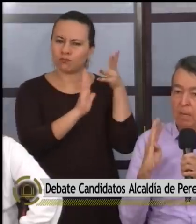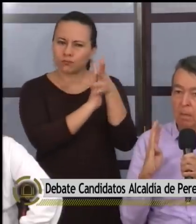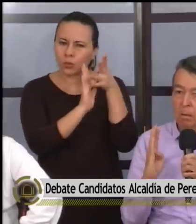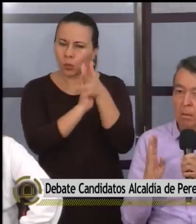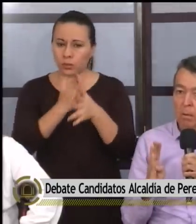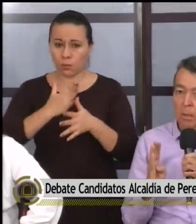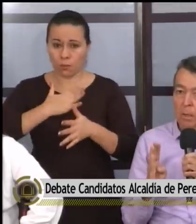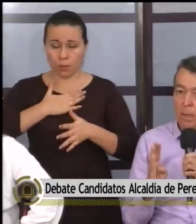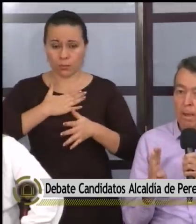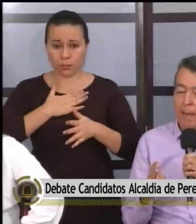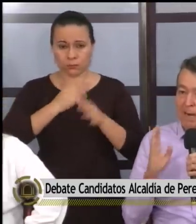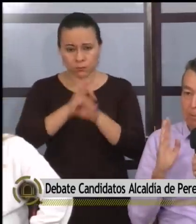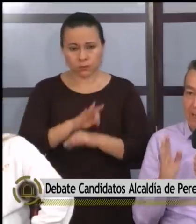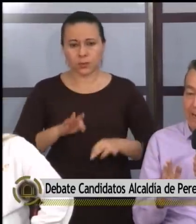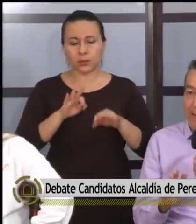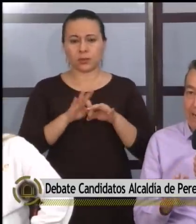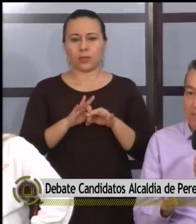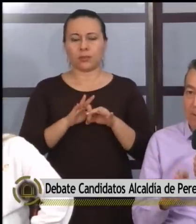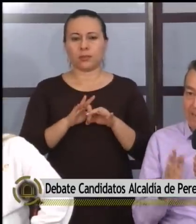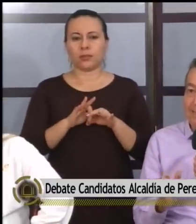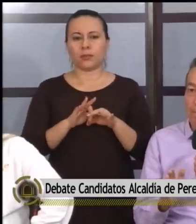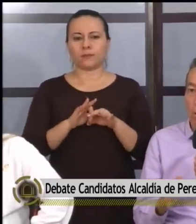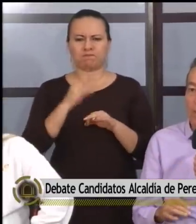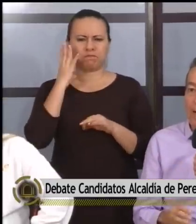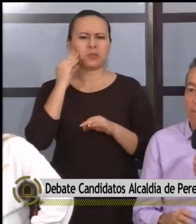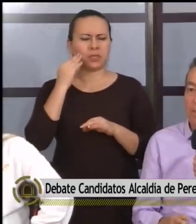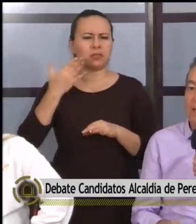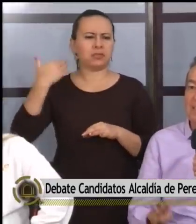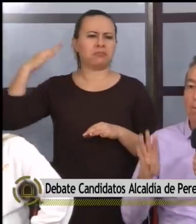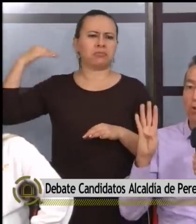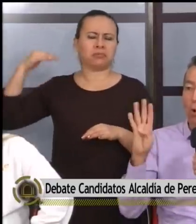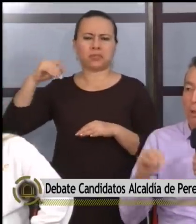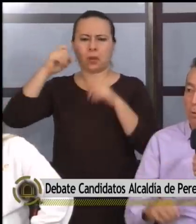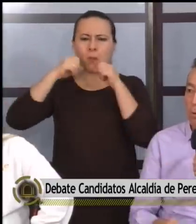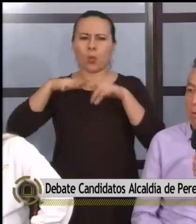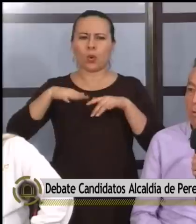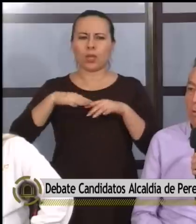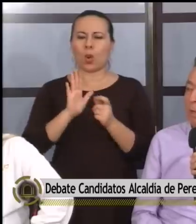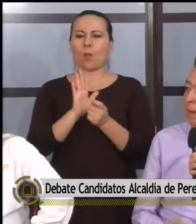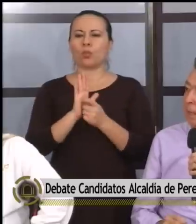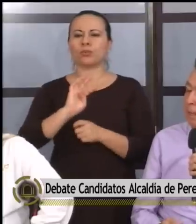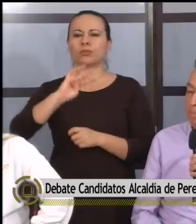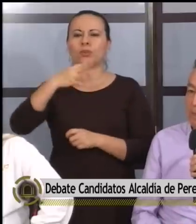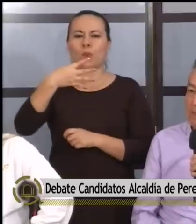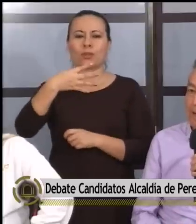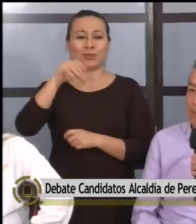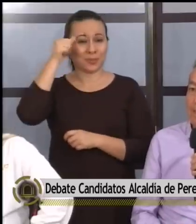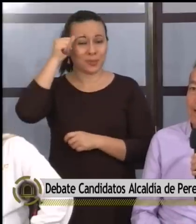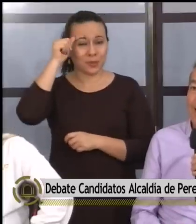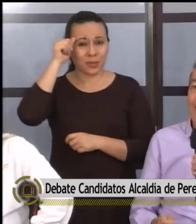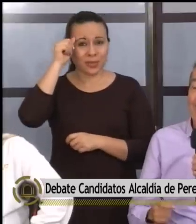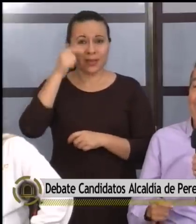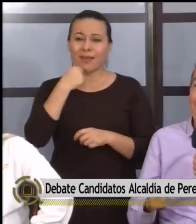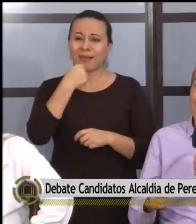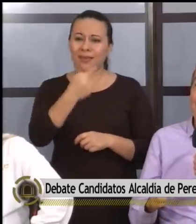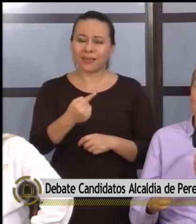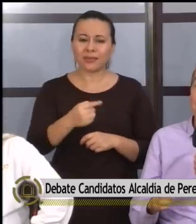para mí, en el experiencia pública, es el punto 4, que era que decía